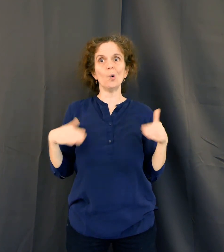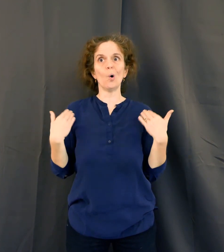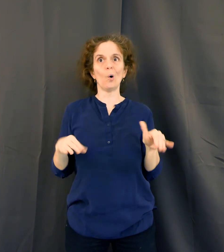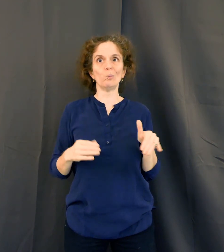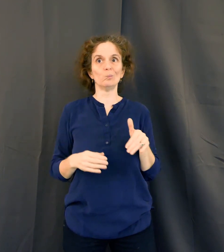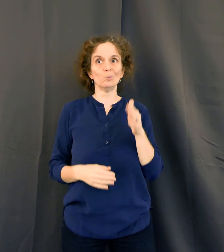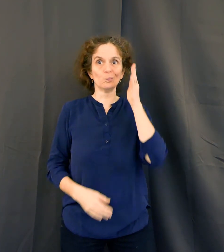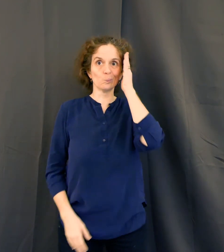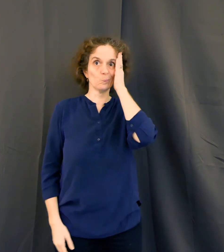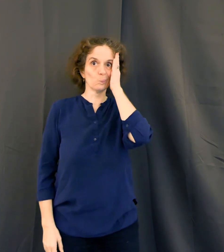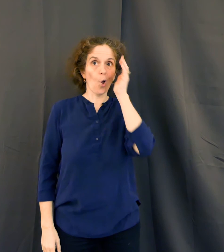Ça.